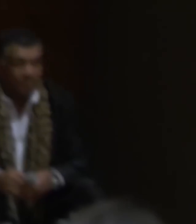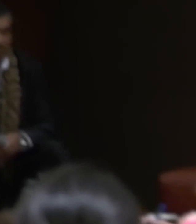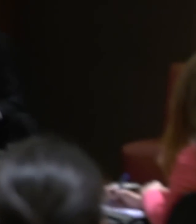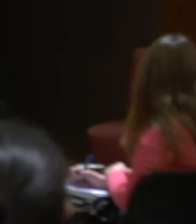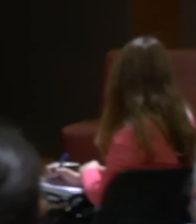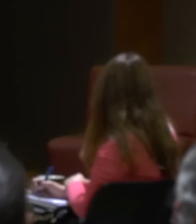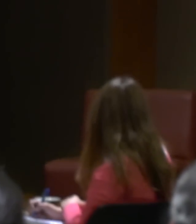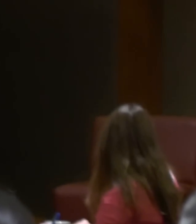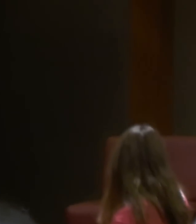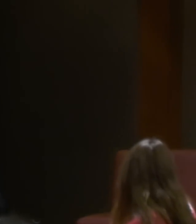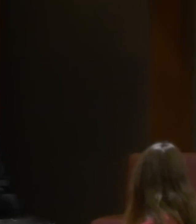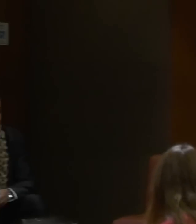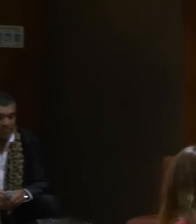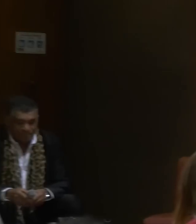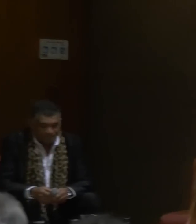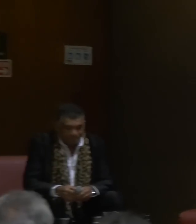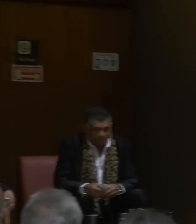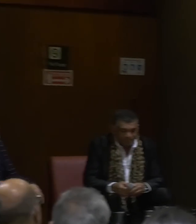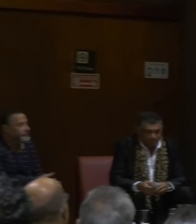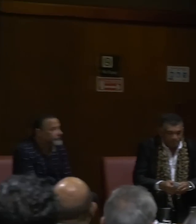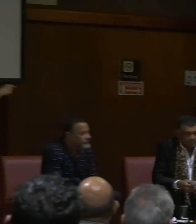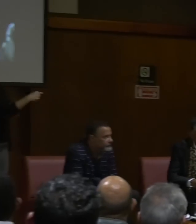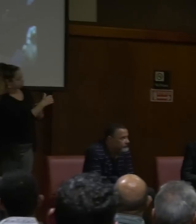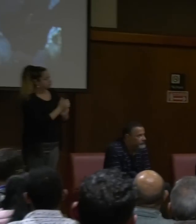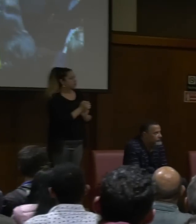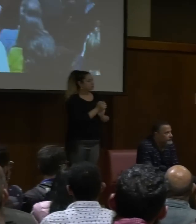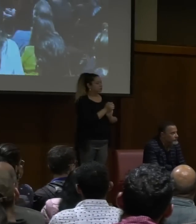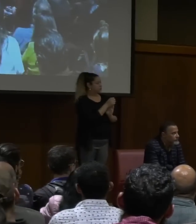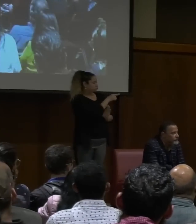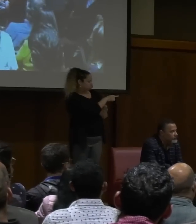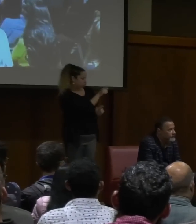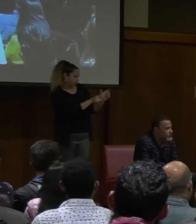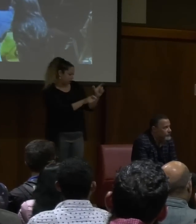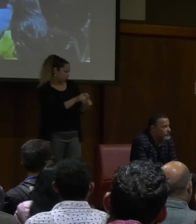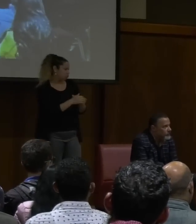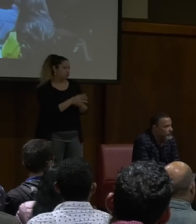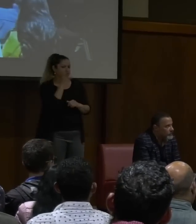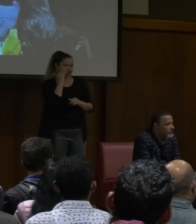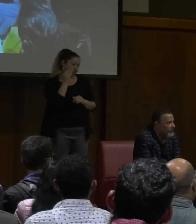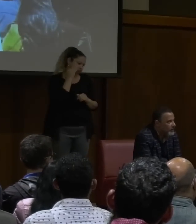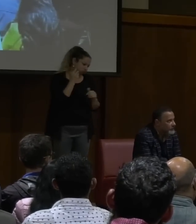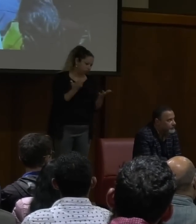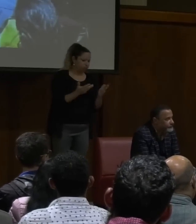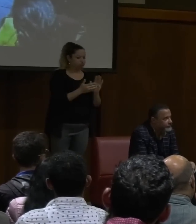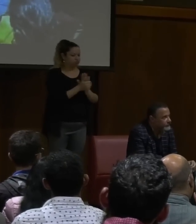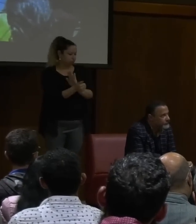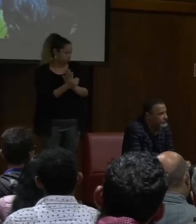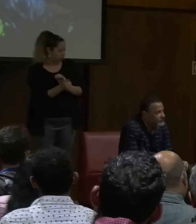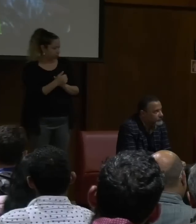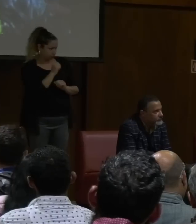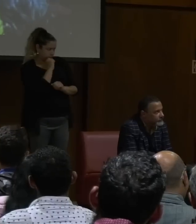Gracias. Ivo, una pregunta. Ustedes que son las personas más versadas en esto, ¿qué